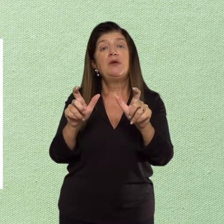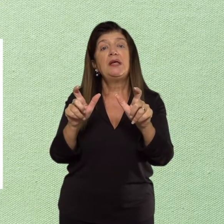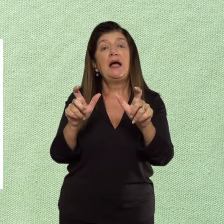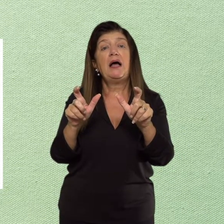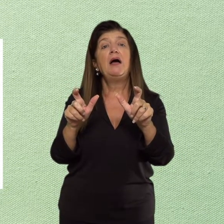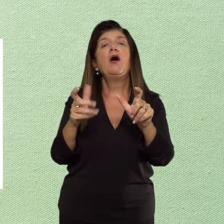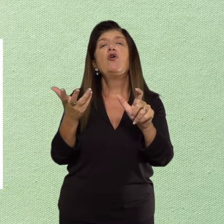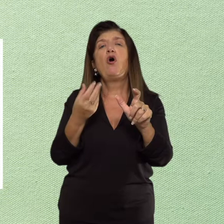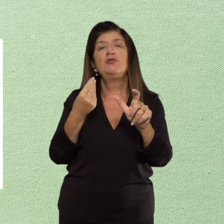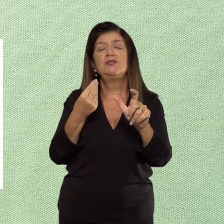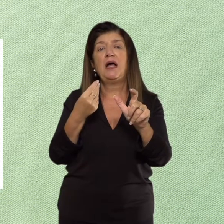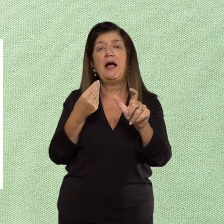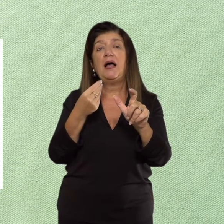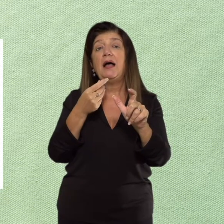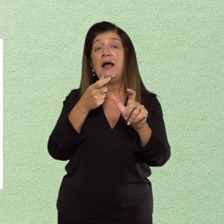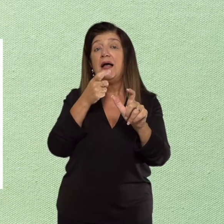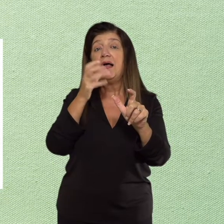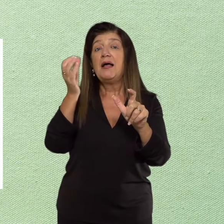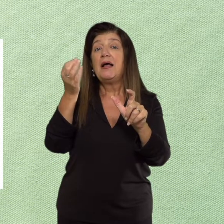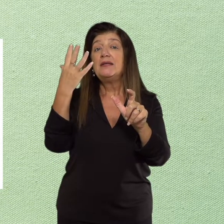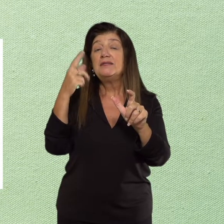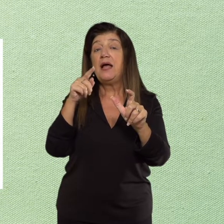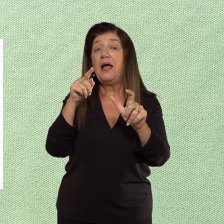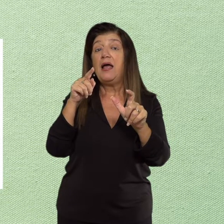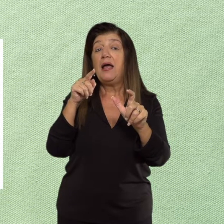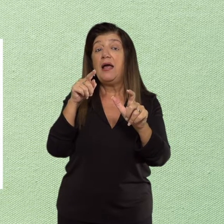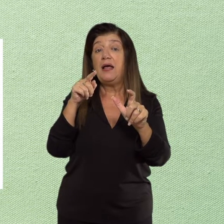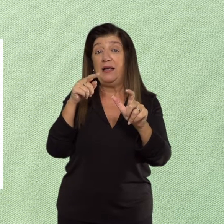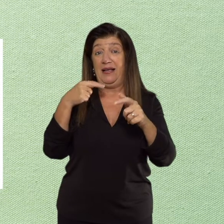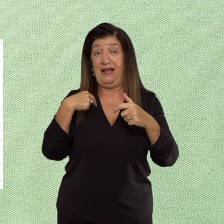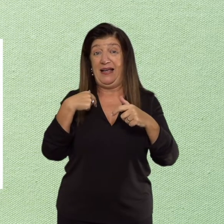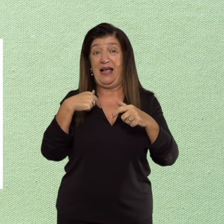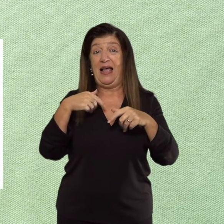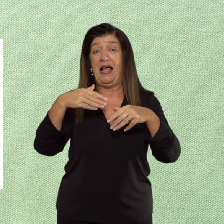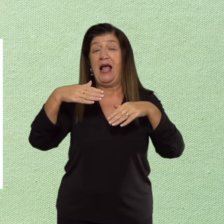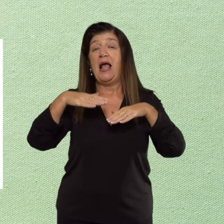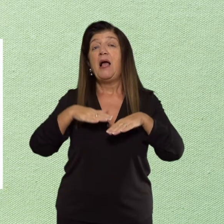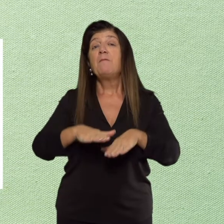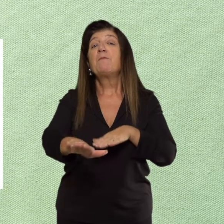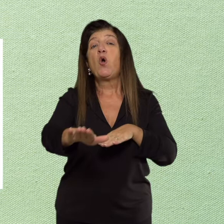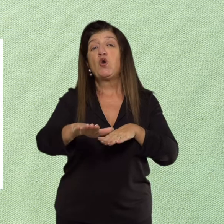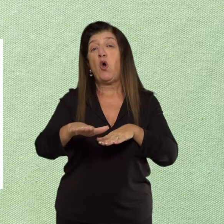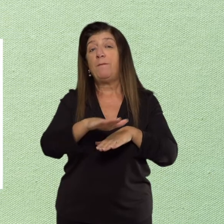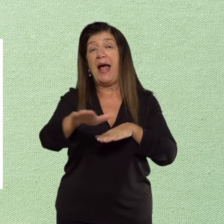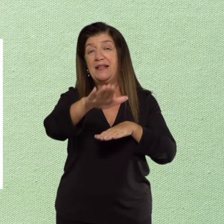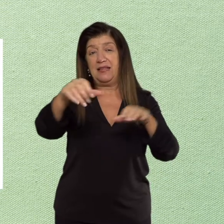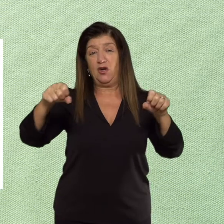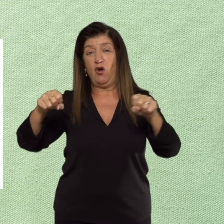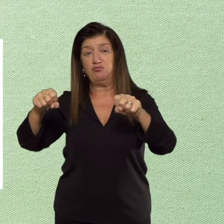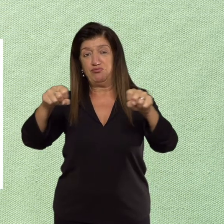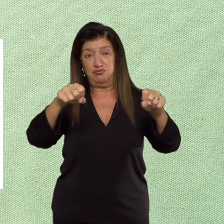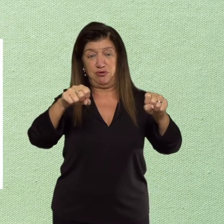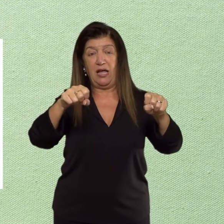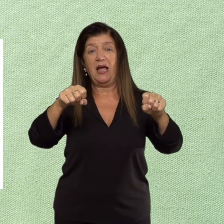monopattino, di mandare una foto del posto dove hai depositato il monopattino. Quindi verificano, hanno